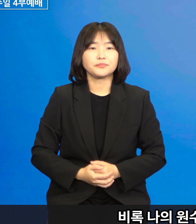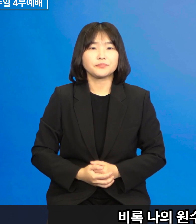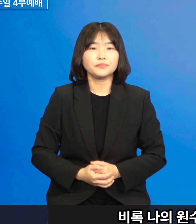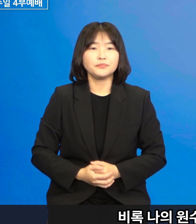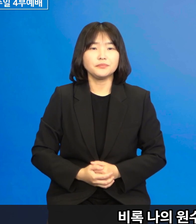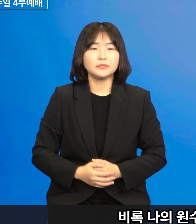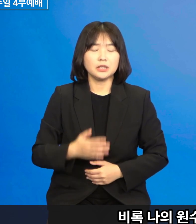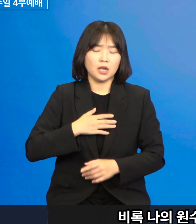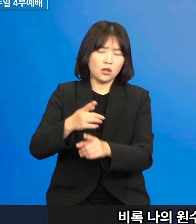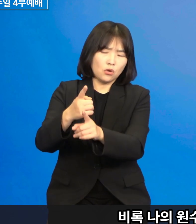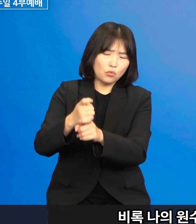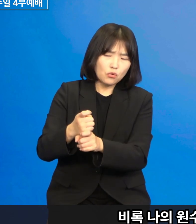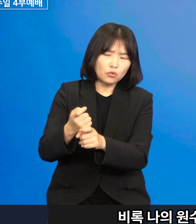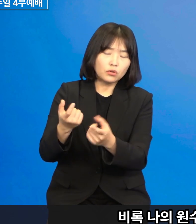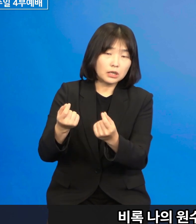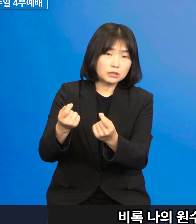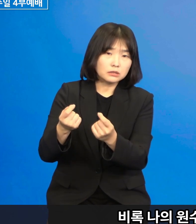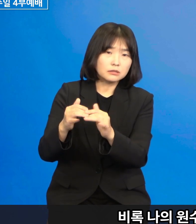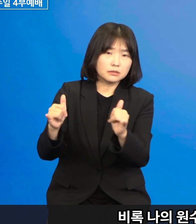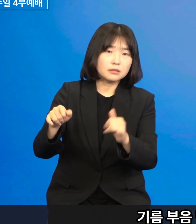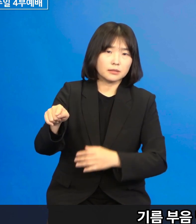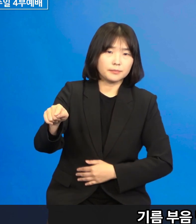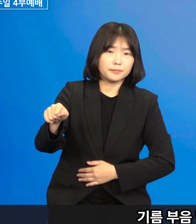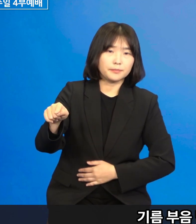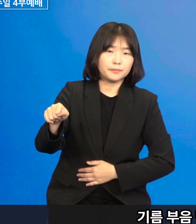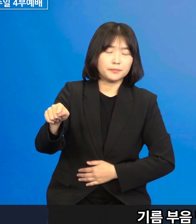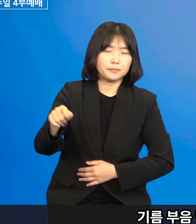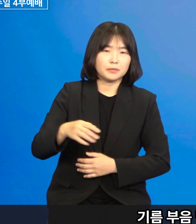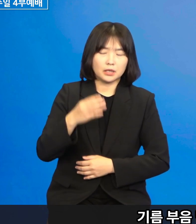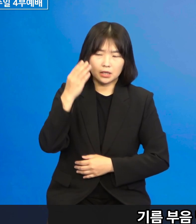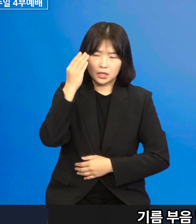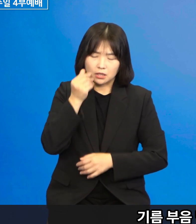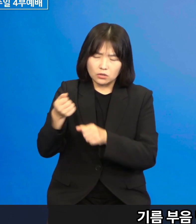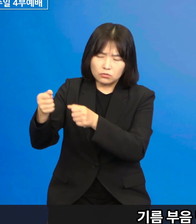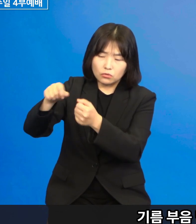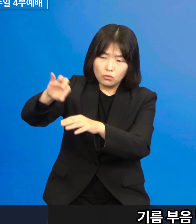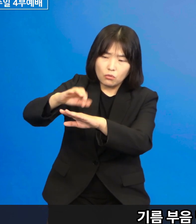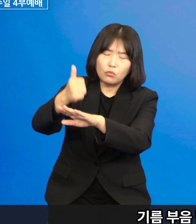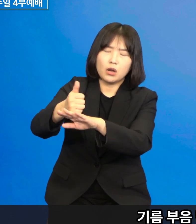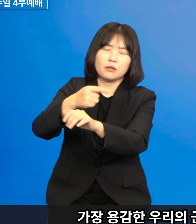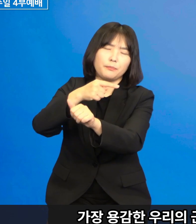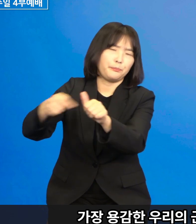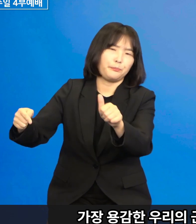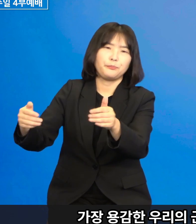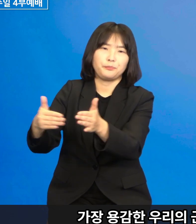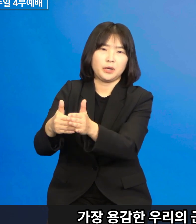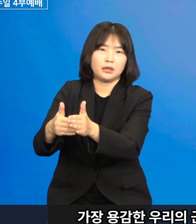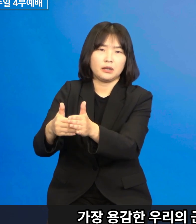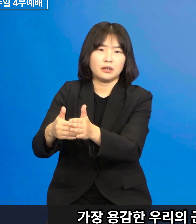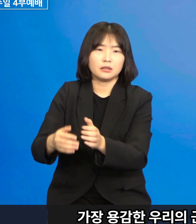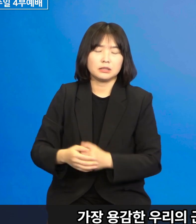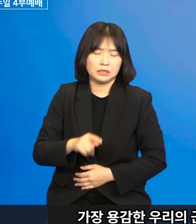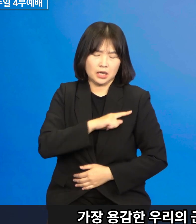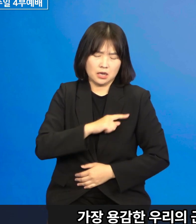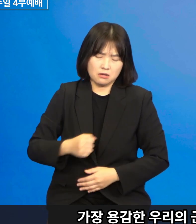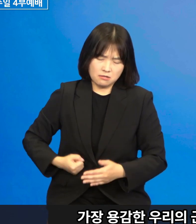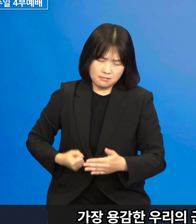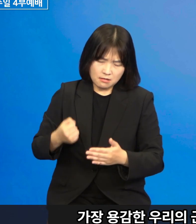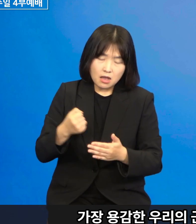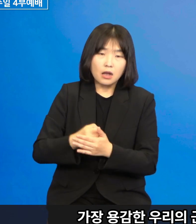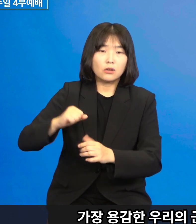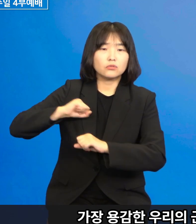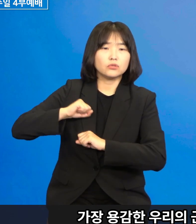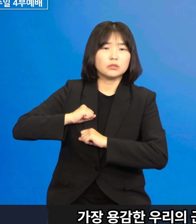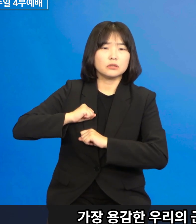비록 나의 원수와 같은 존재였지만 기름 부은 왕이 죽었다. 가장 용감한 우리의 군인들이